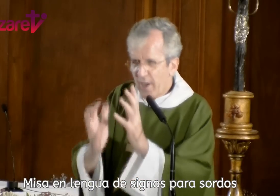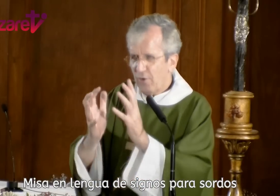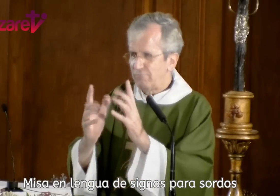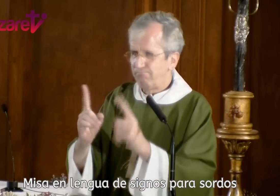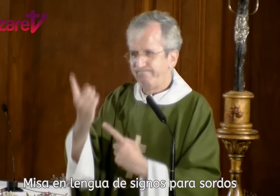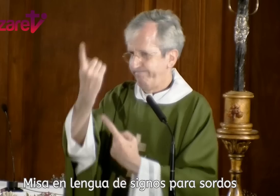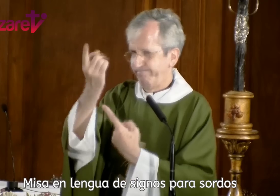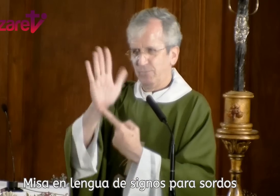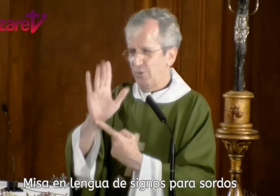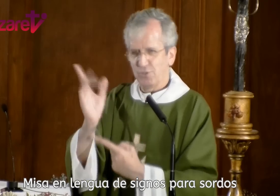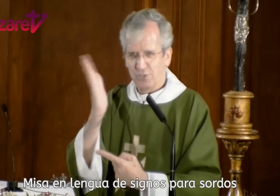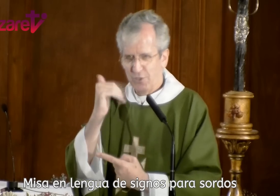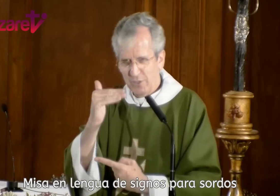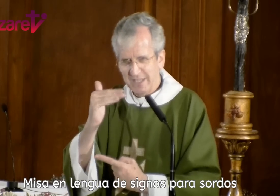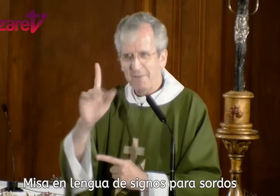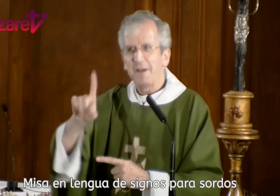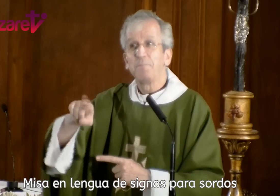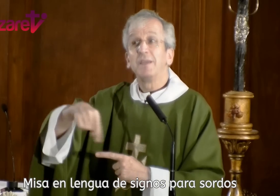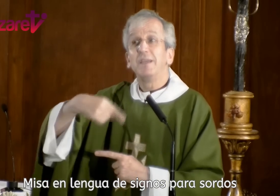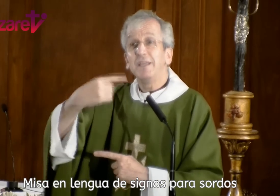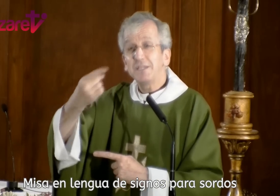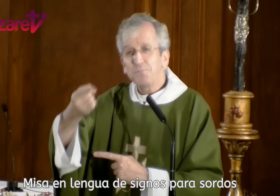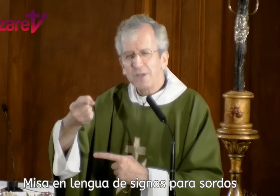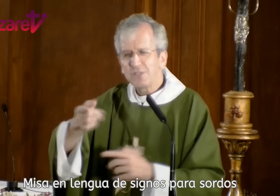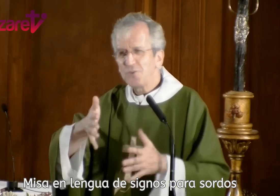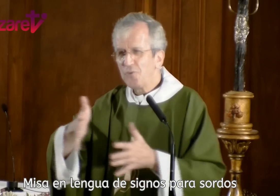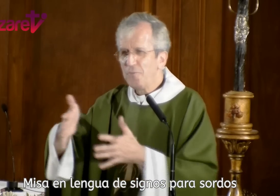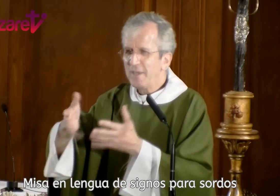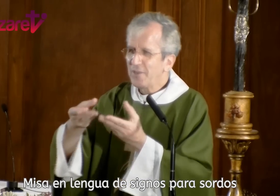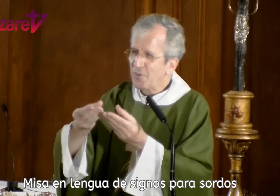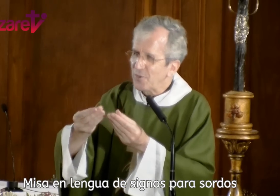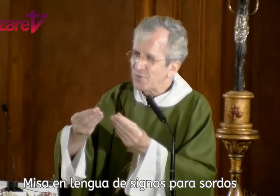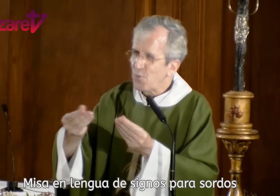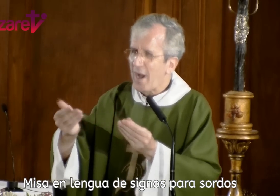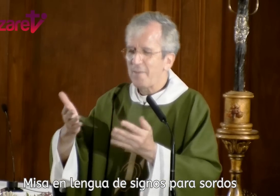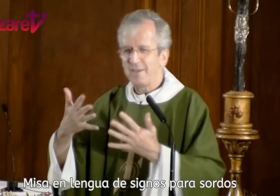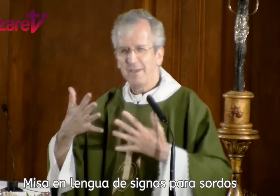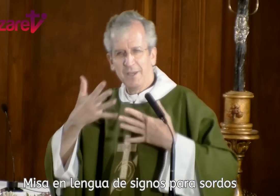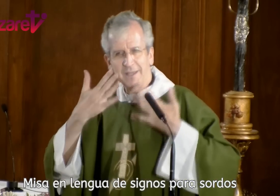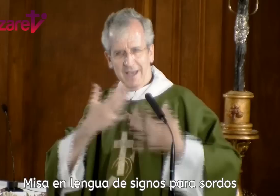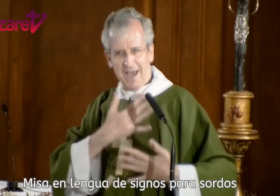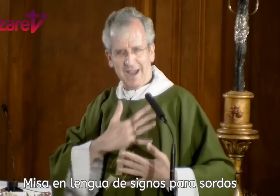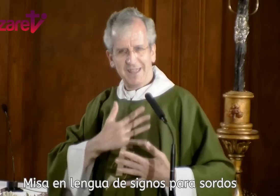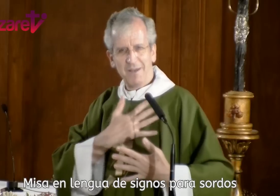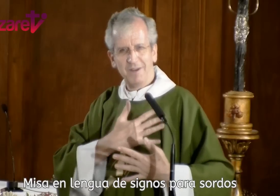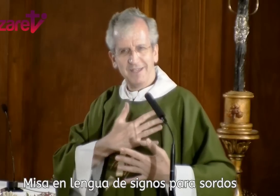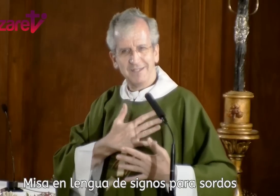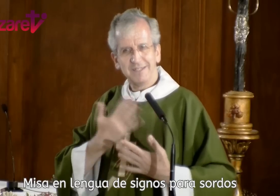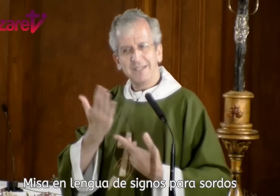fuego, Dios no estaba. Y después un viento suave, agradable,